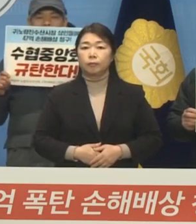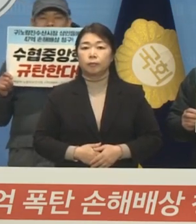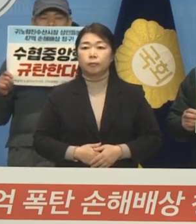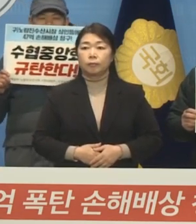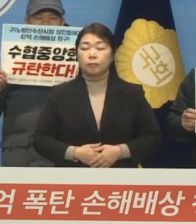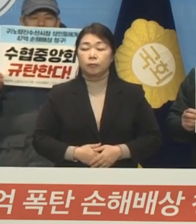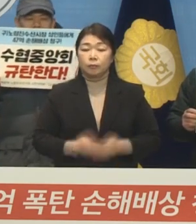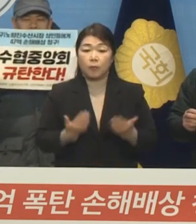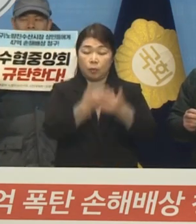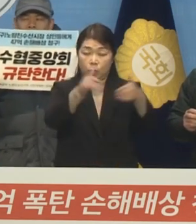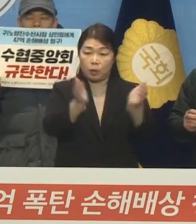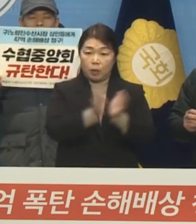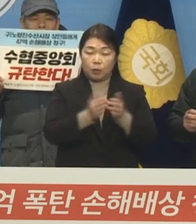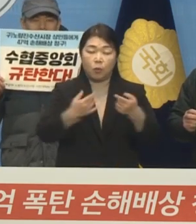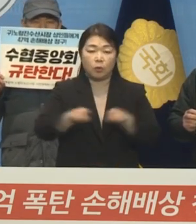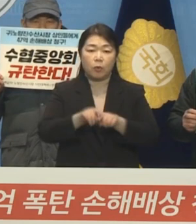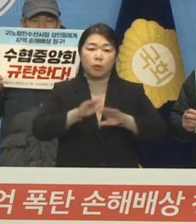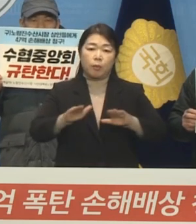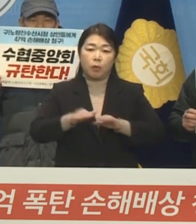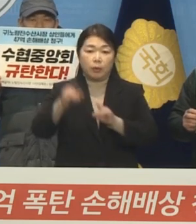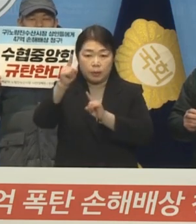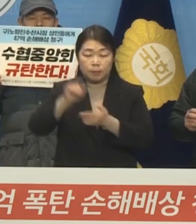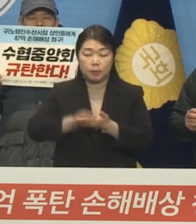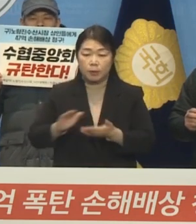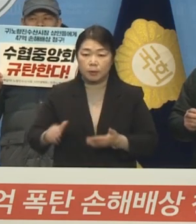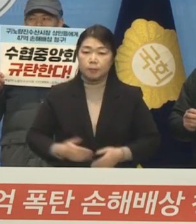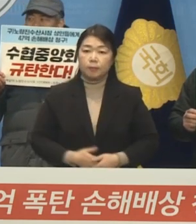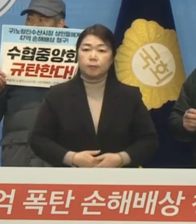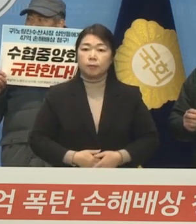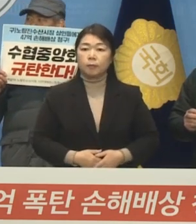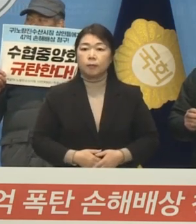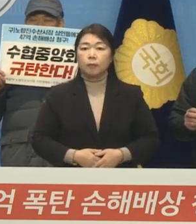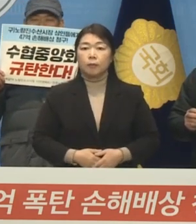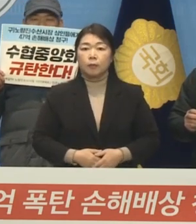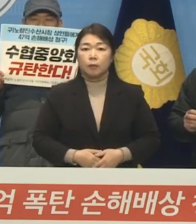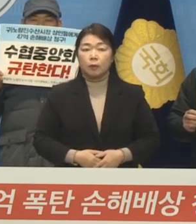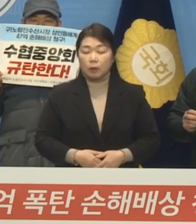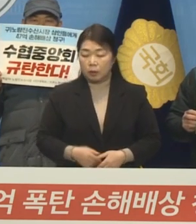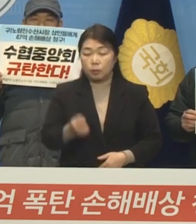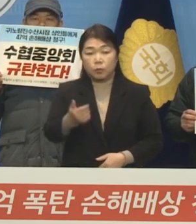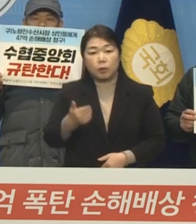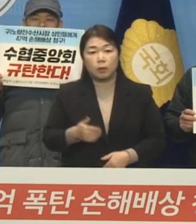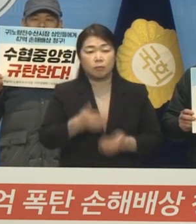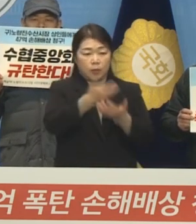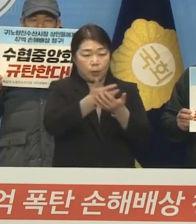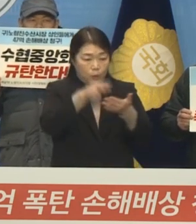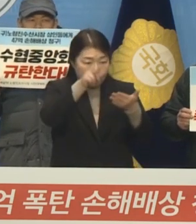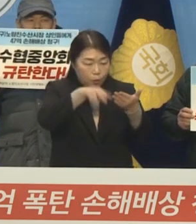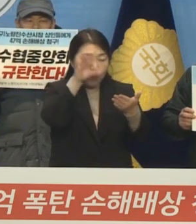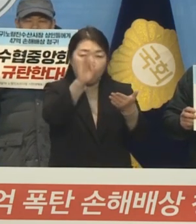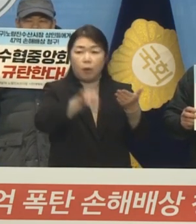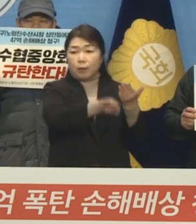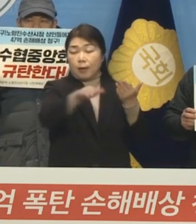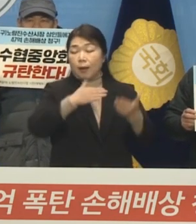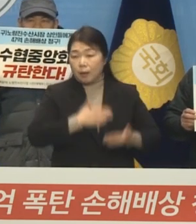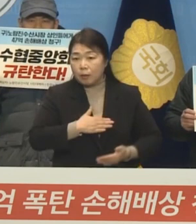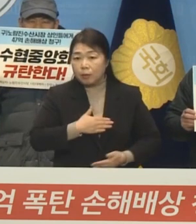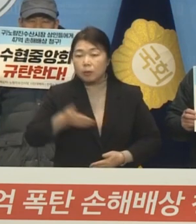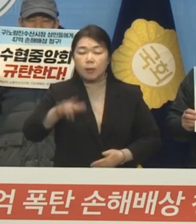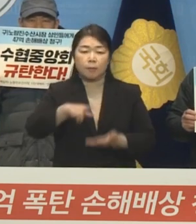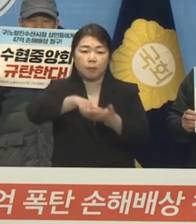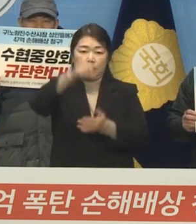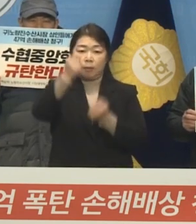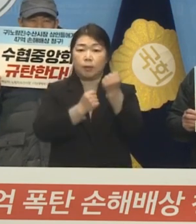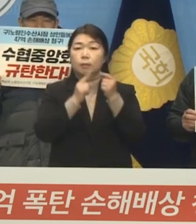네, 저는 진보당 공동대표 이경민입니다. 그 앞서서 뭐 자료를 통해서 내용은 다 아시기 때문에 간략하게